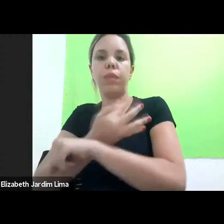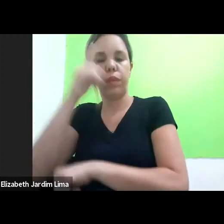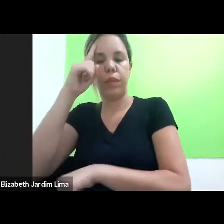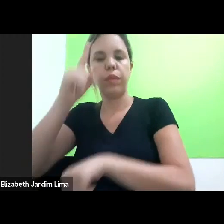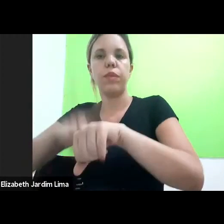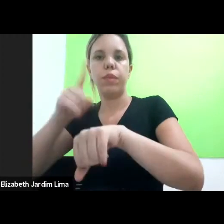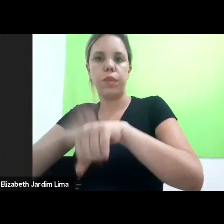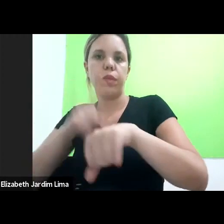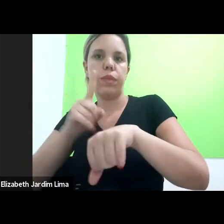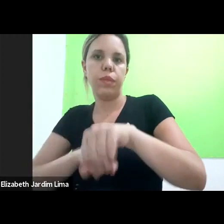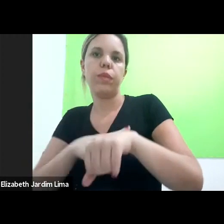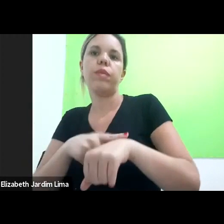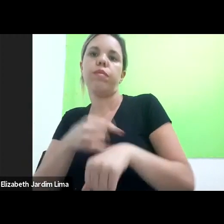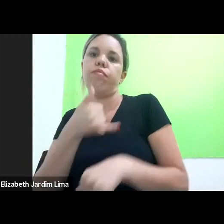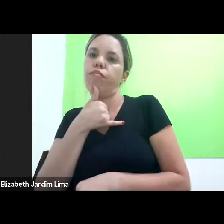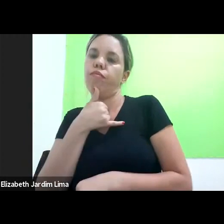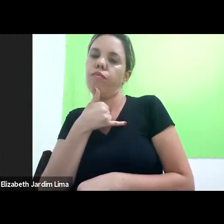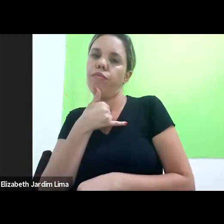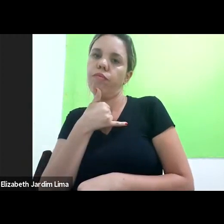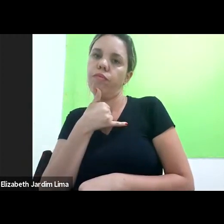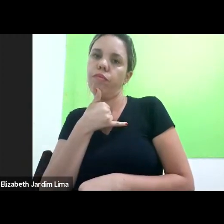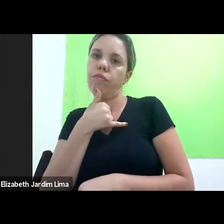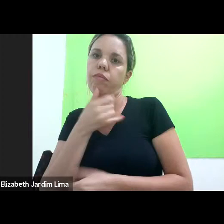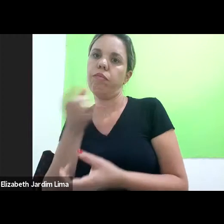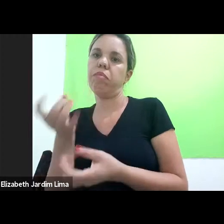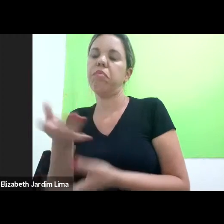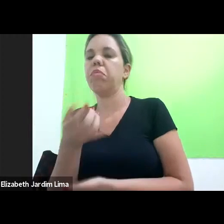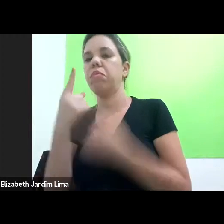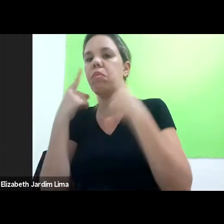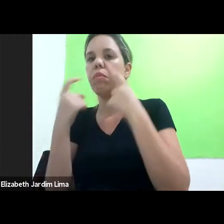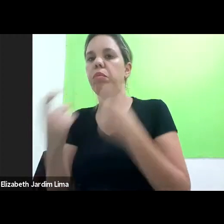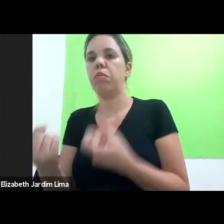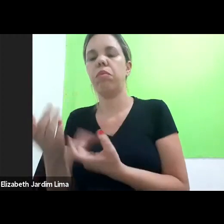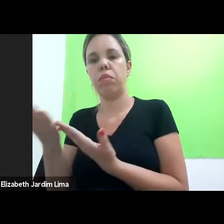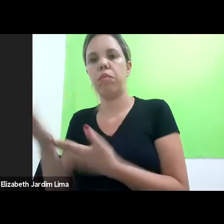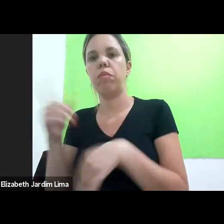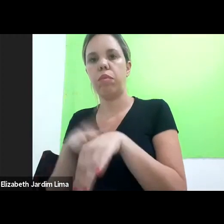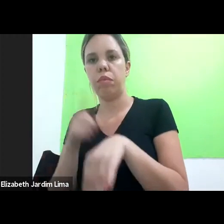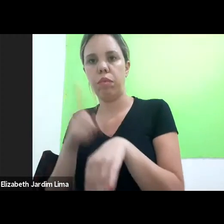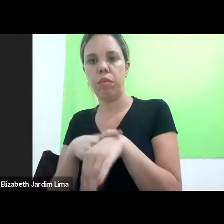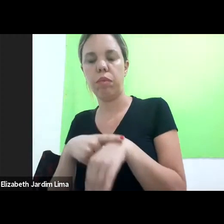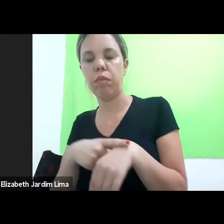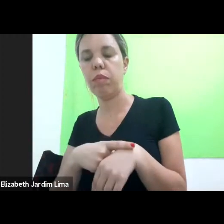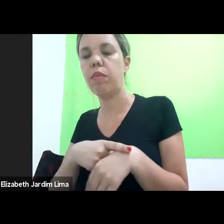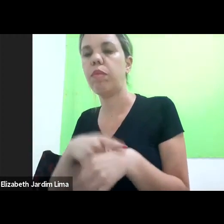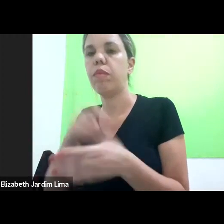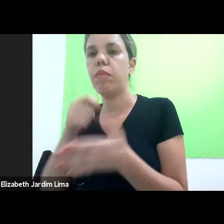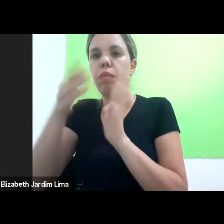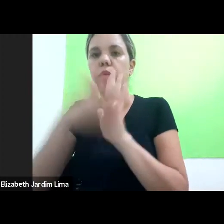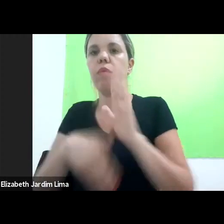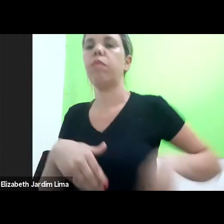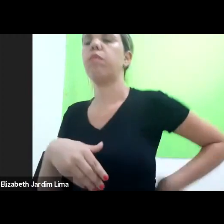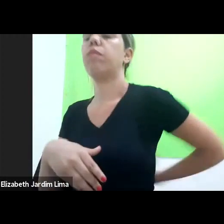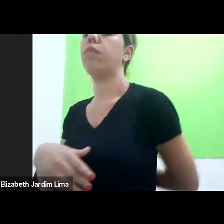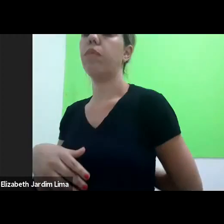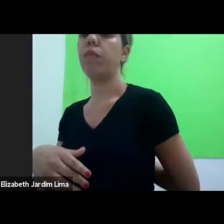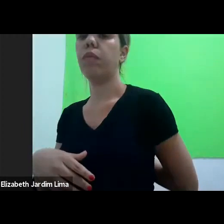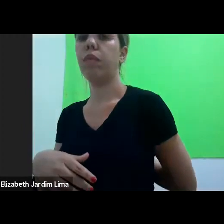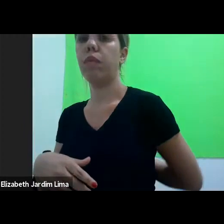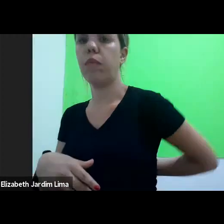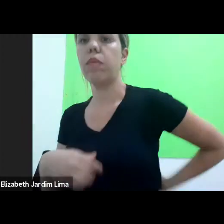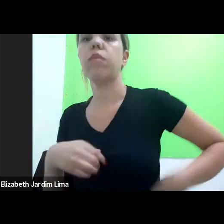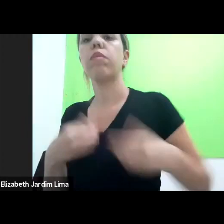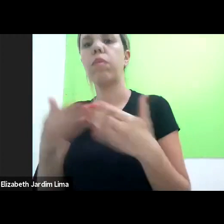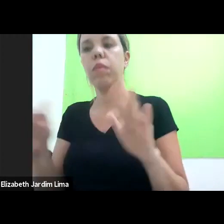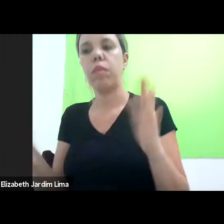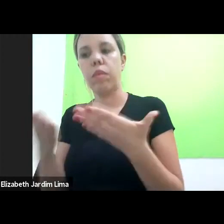gente, infelizmente, cai e chora, né? Porque inclusive, são momentos que a gente descreve no livro que a gente lançou